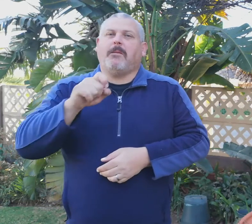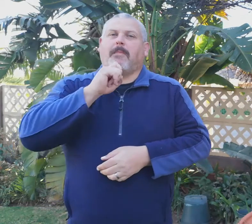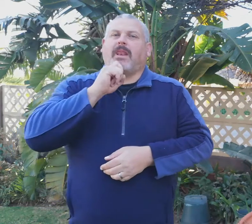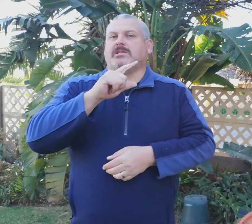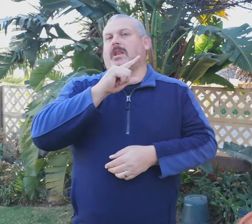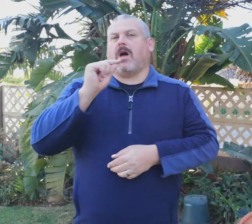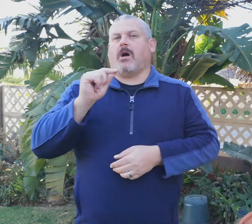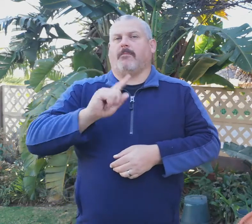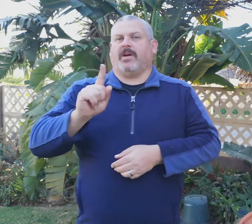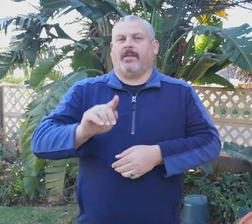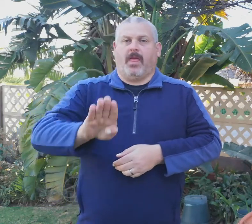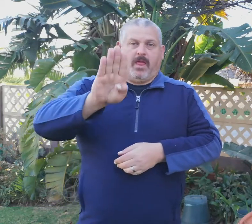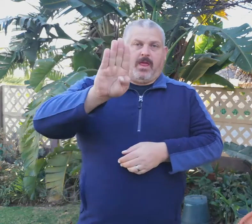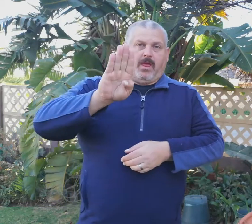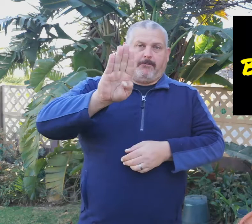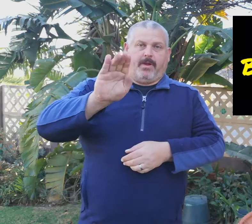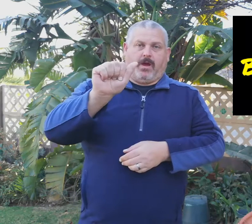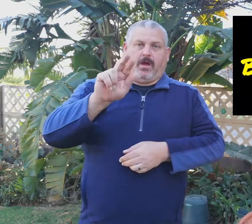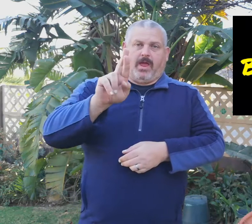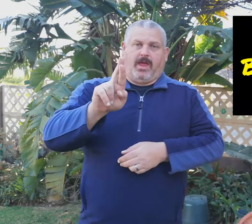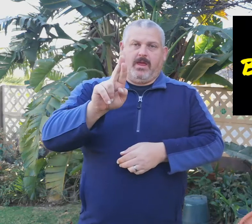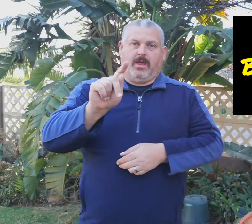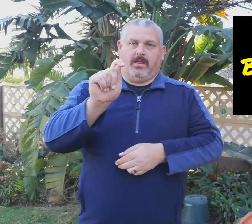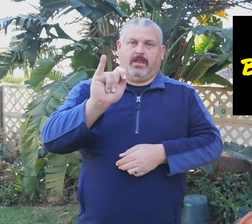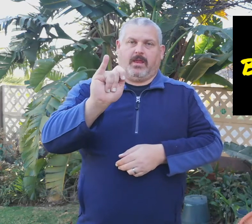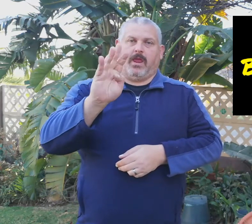Die man's naam was B.A.R.